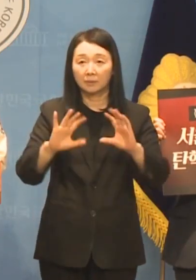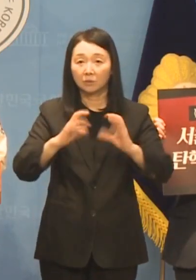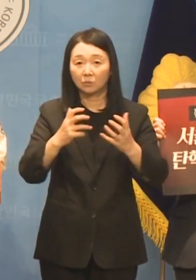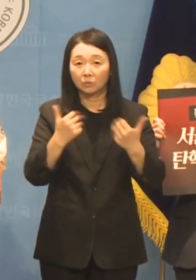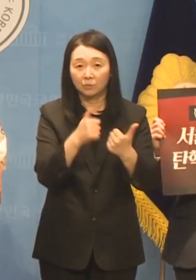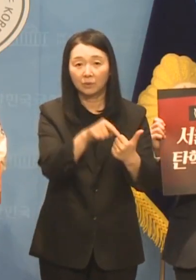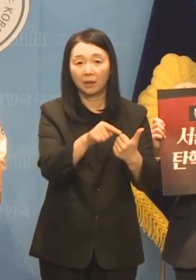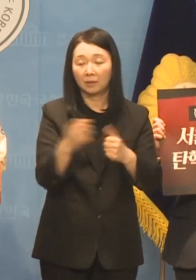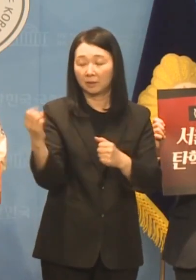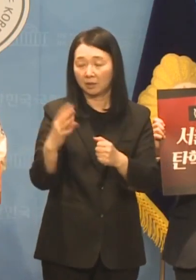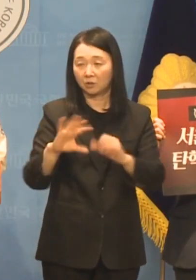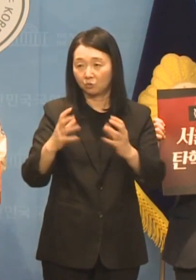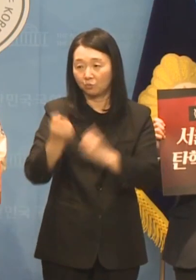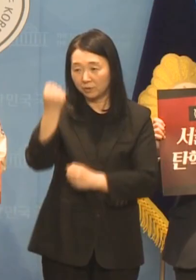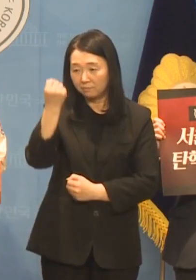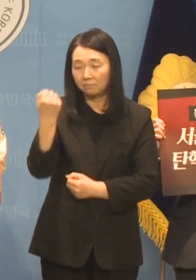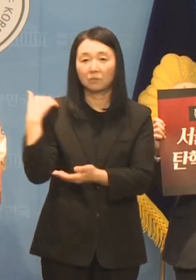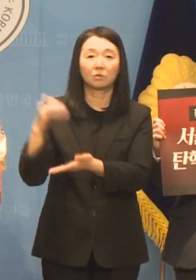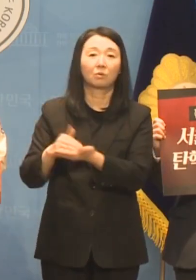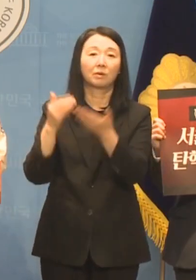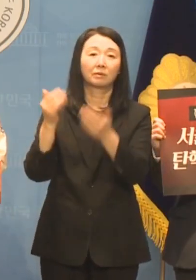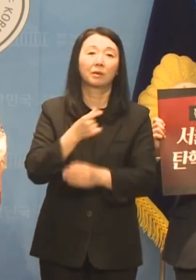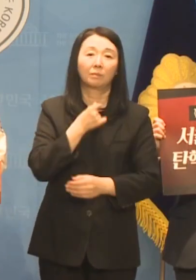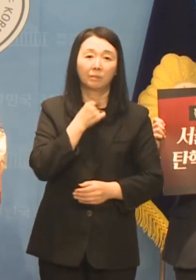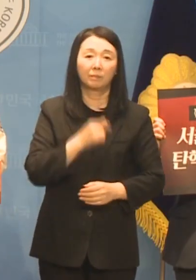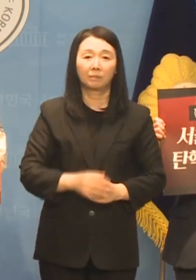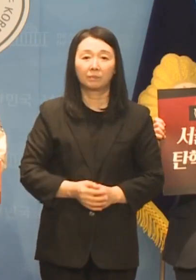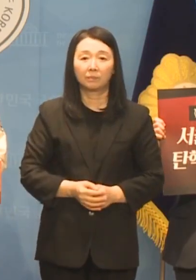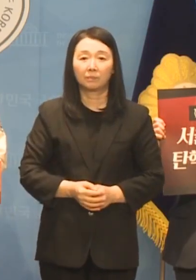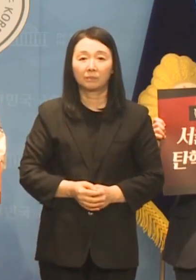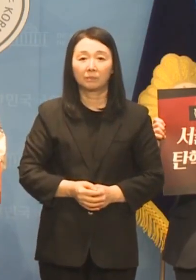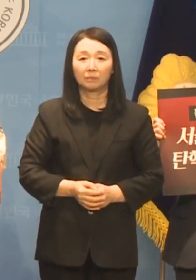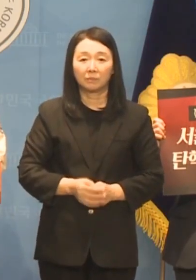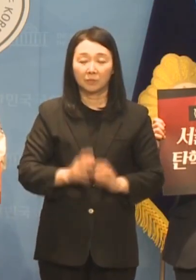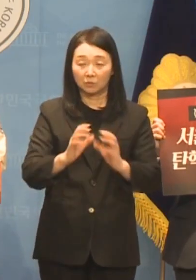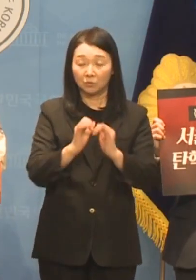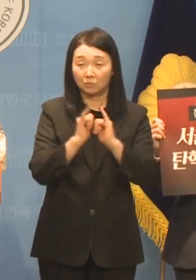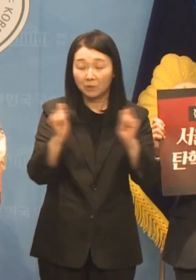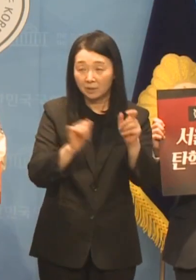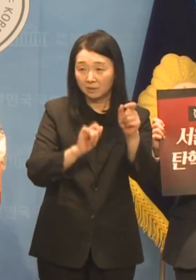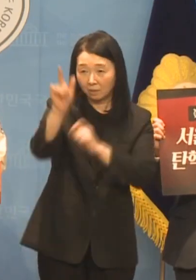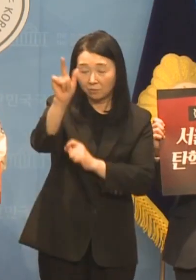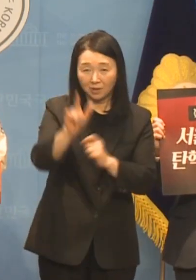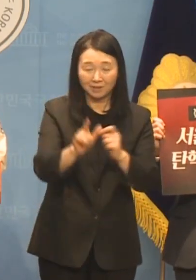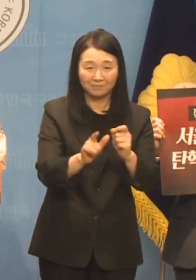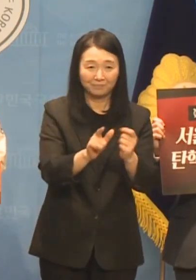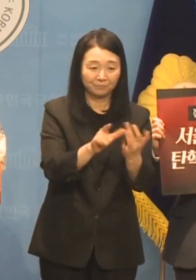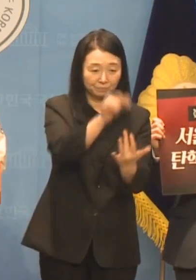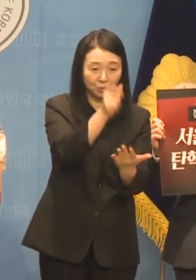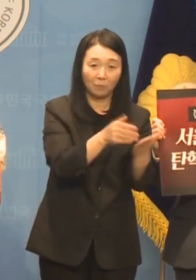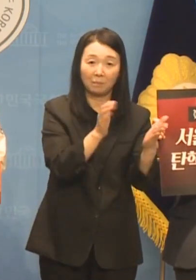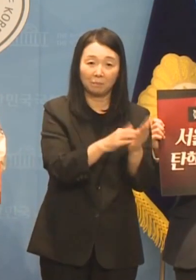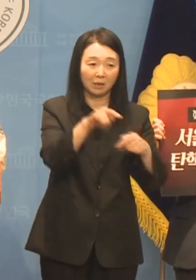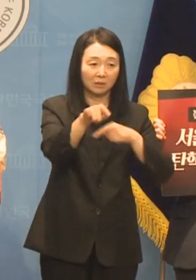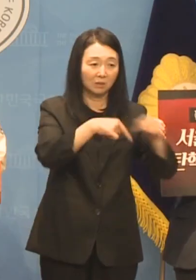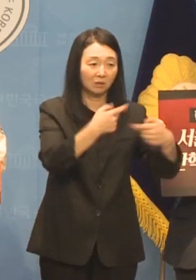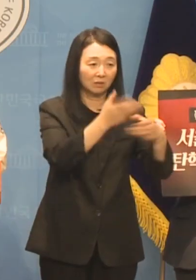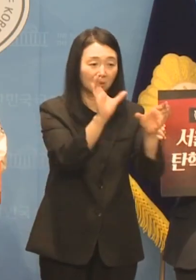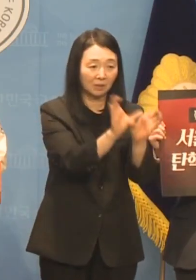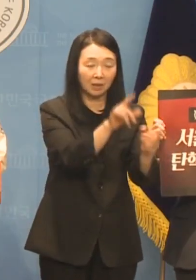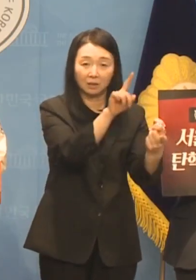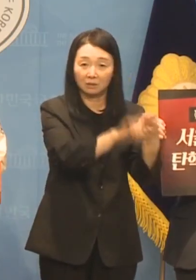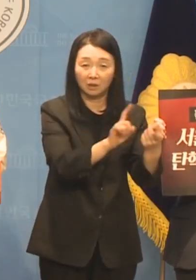국회를 다시 국민의 것으로 돌려드려야 한다고 생각합니다. 국민의 다수가 뽑았다는 정치적